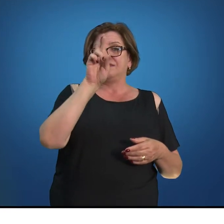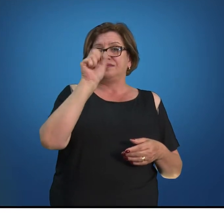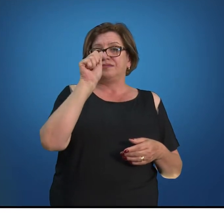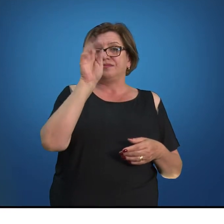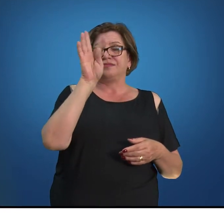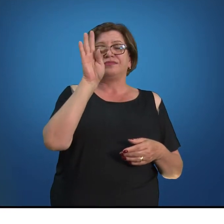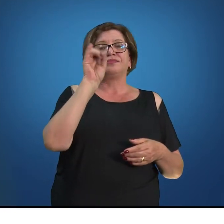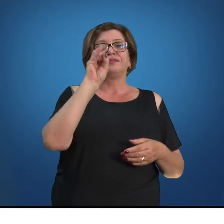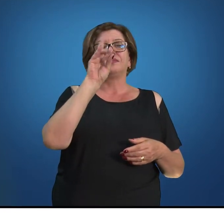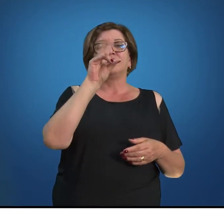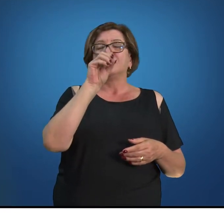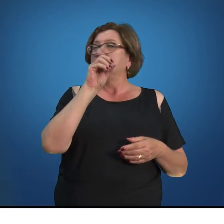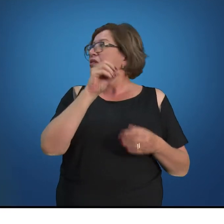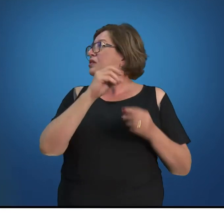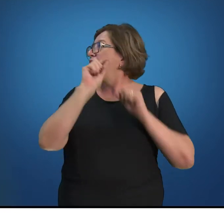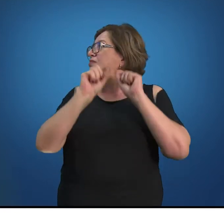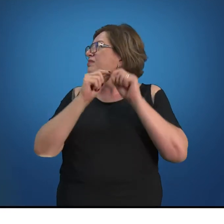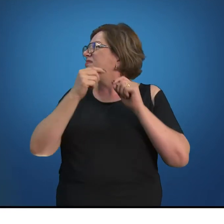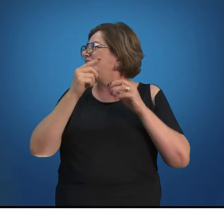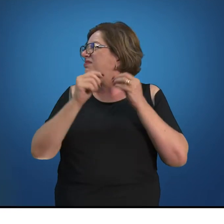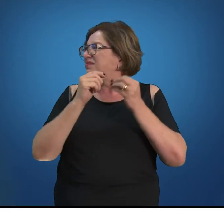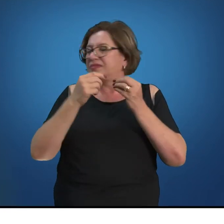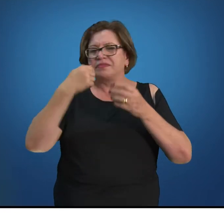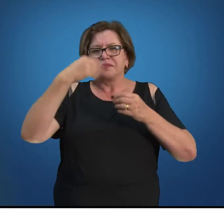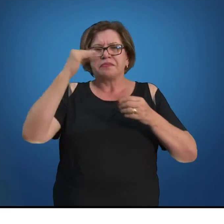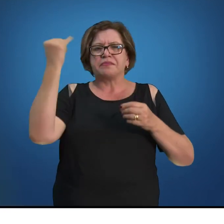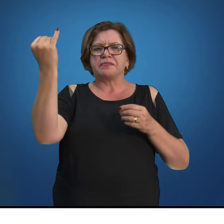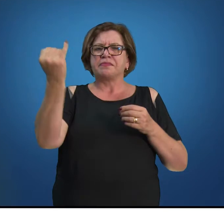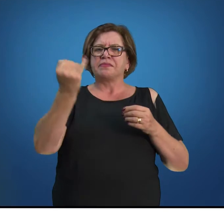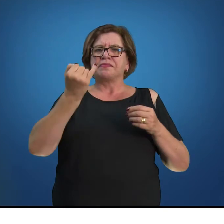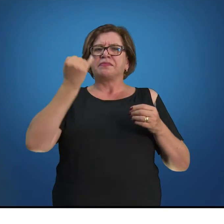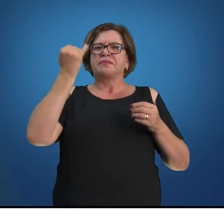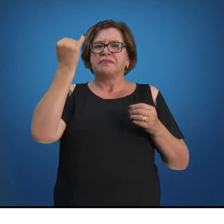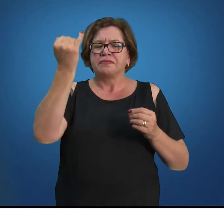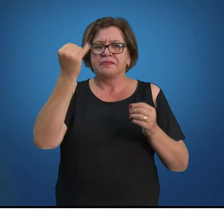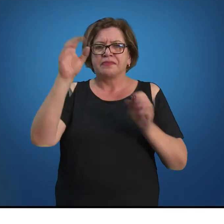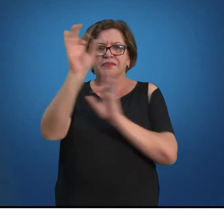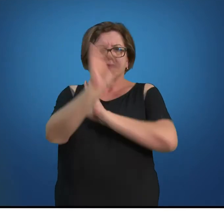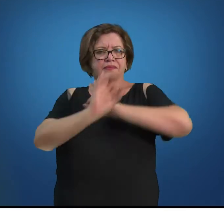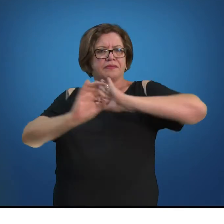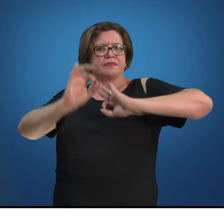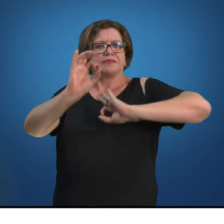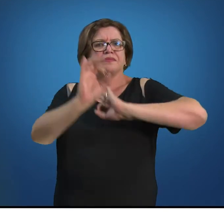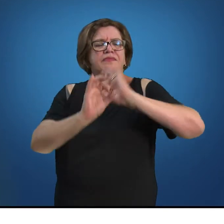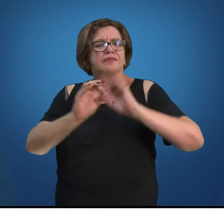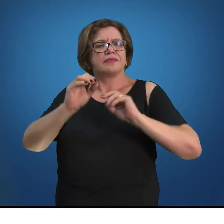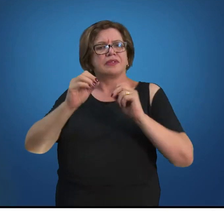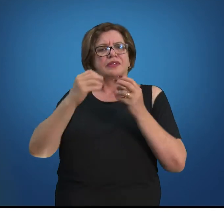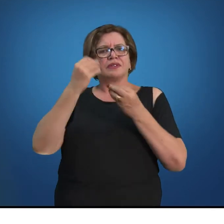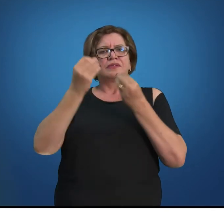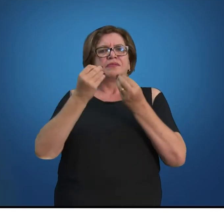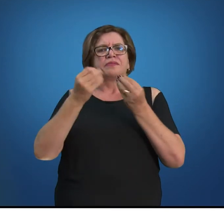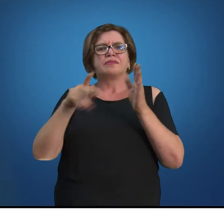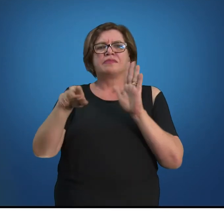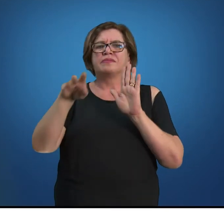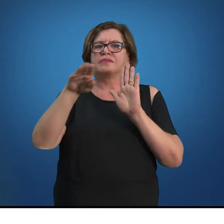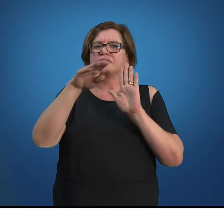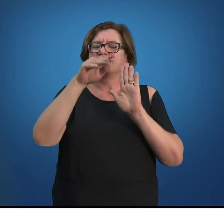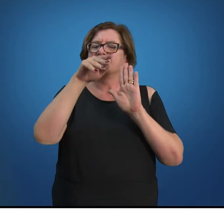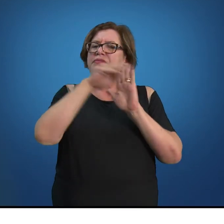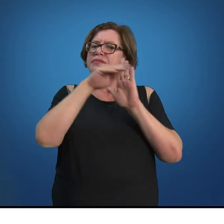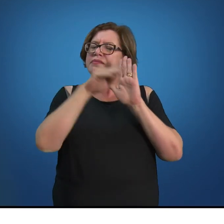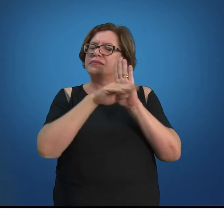Um dos aspectos mais importantes, também elaborados pelos termos de referência para a elaboração do plano